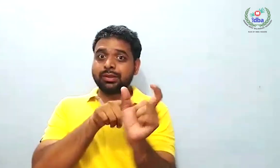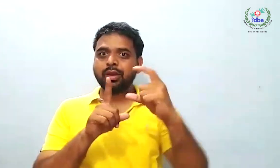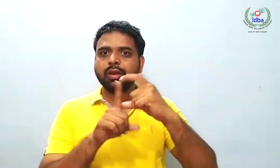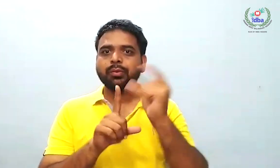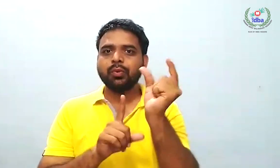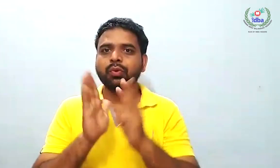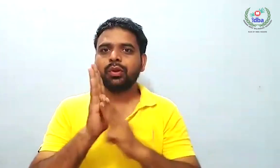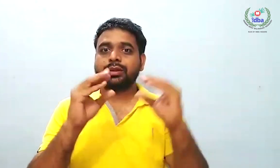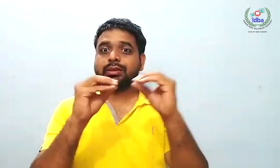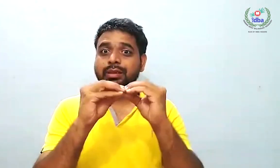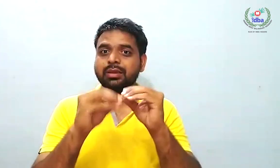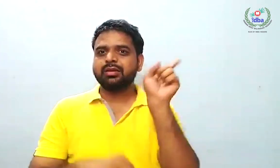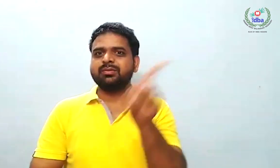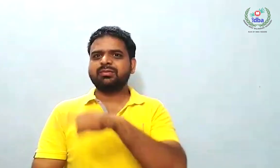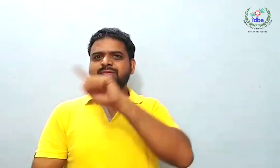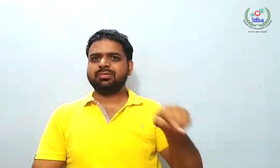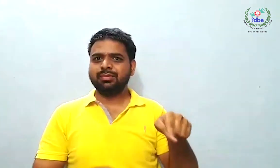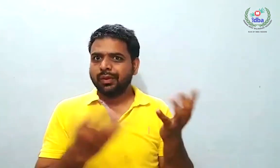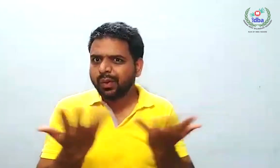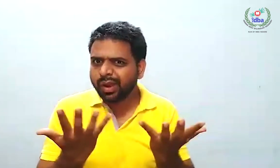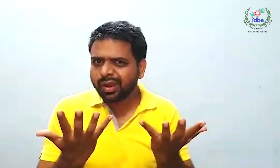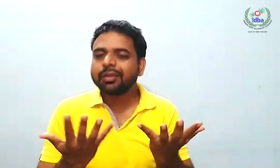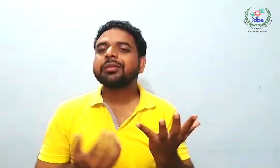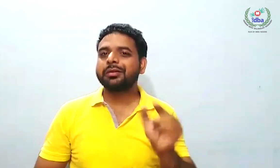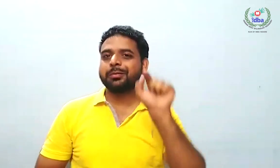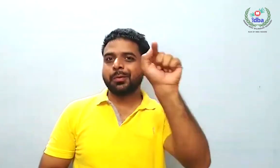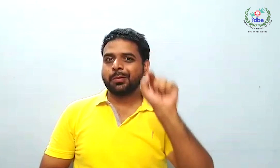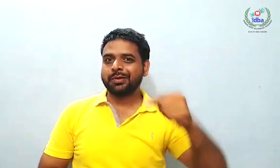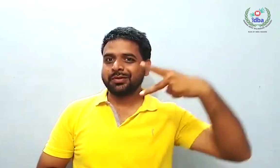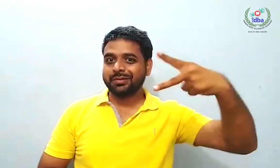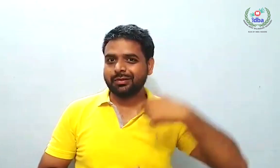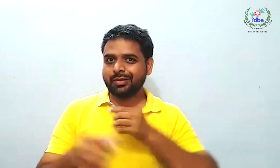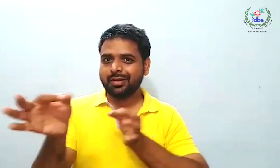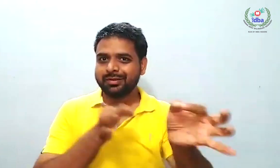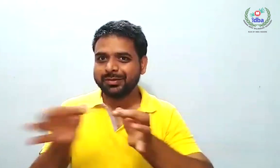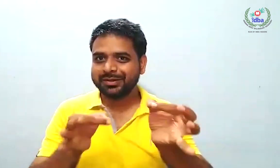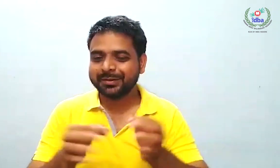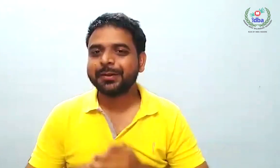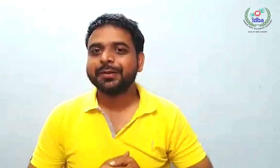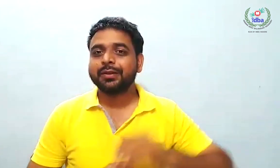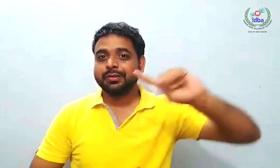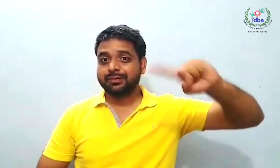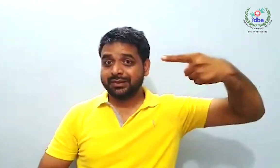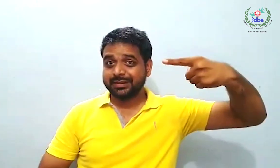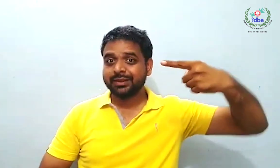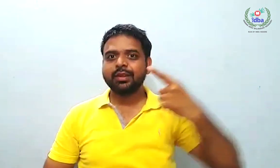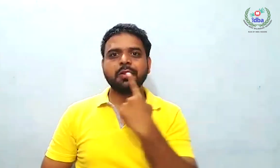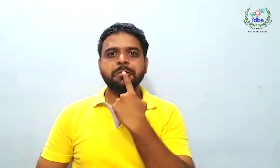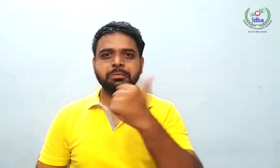में यह सामने आया है कि डम्ब शब्द गलत है। इसके दो बिंदु हैं कि ये क्यों गलत है। पहला है, जो बोल